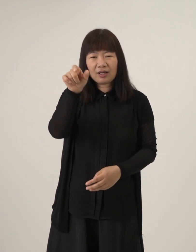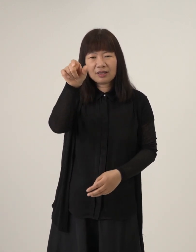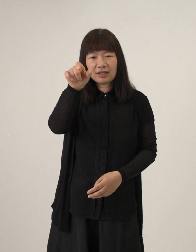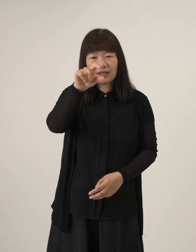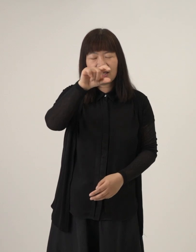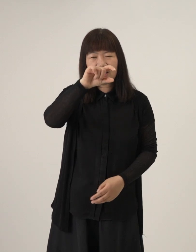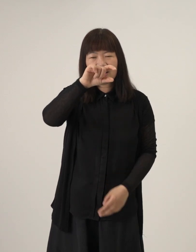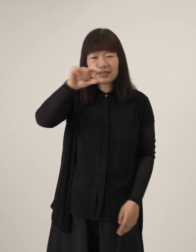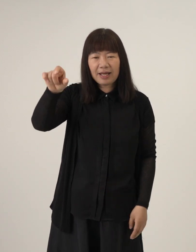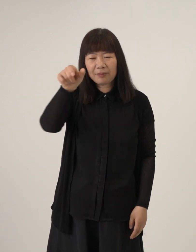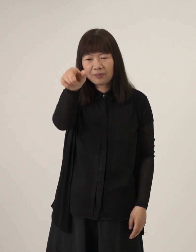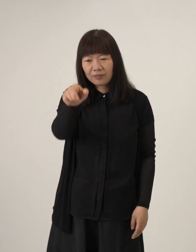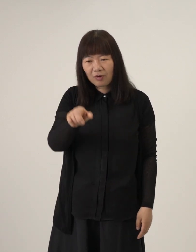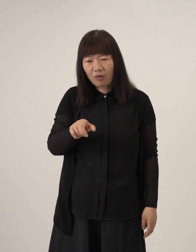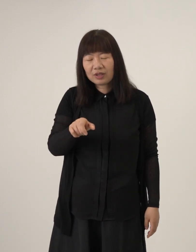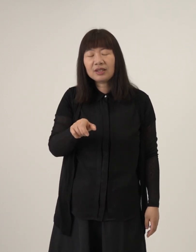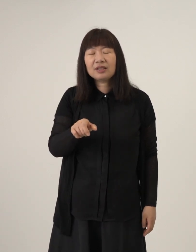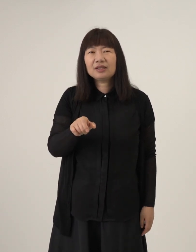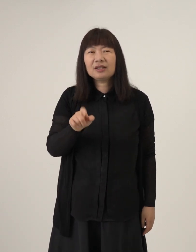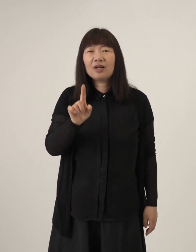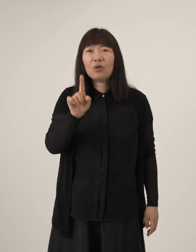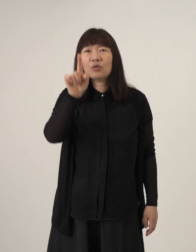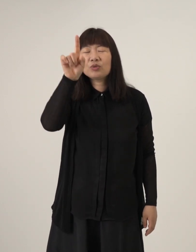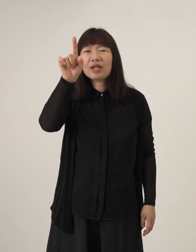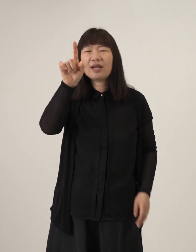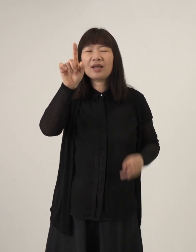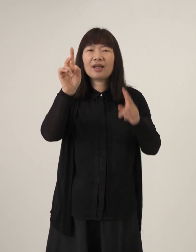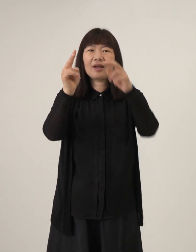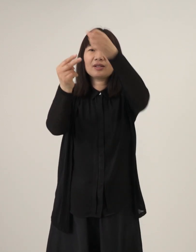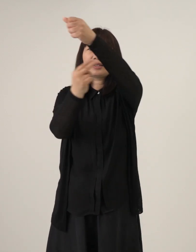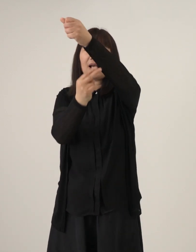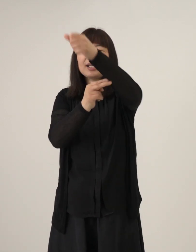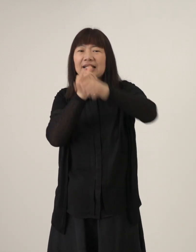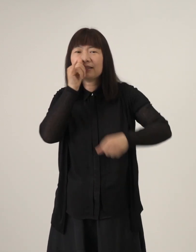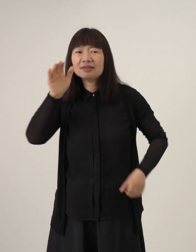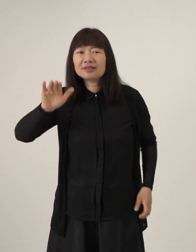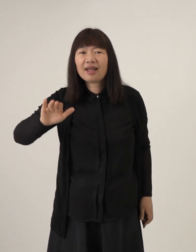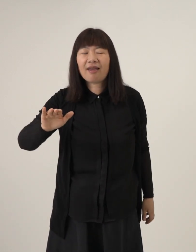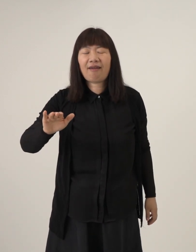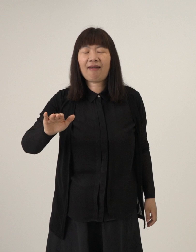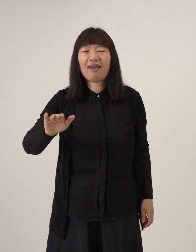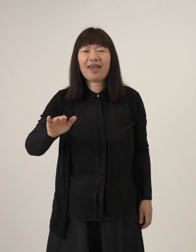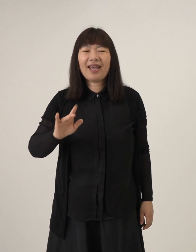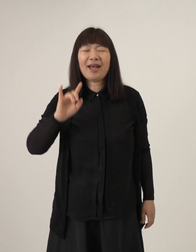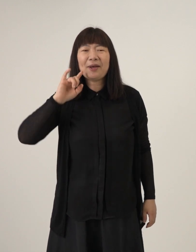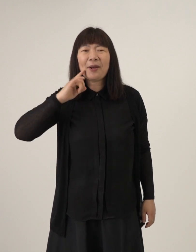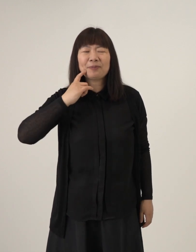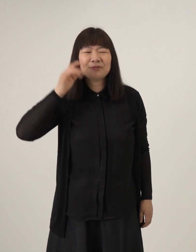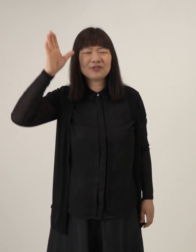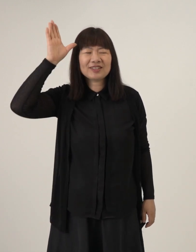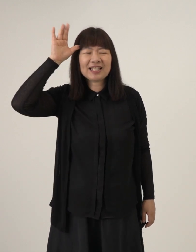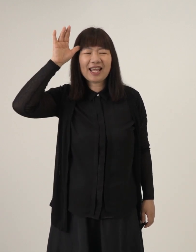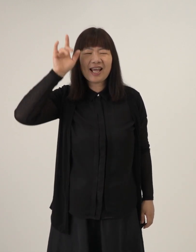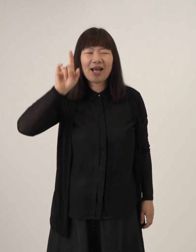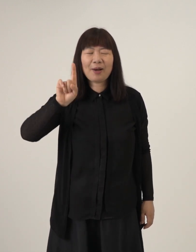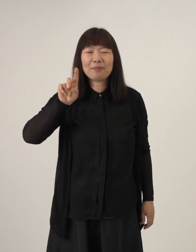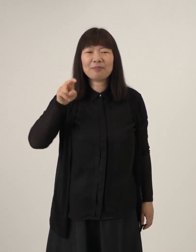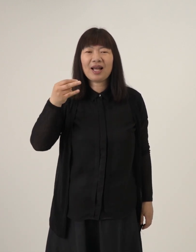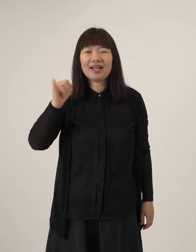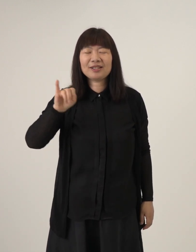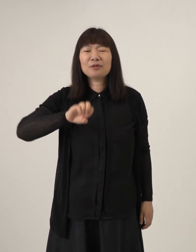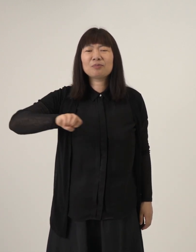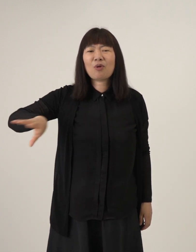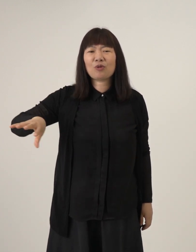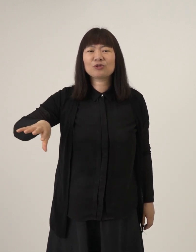그 삼거리에다가 세상에 이쁜 귀엽게 생긴 개를 한 마리 떨구고 간